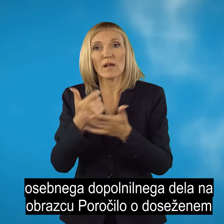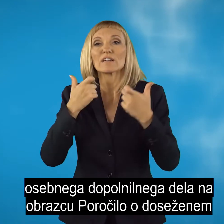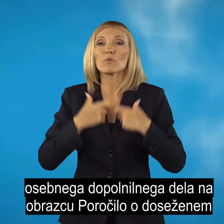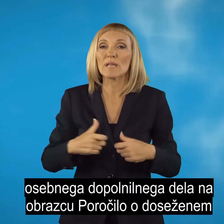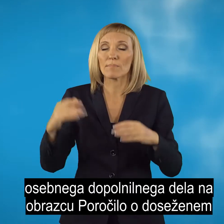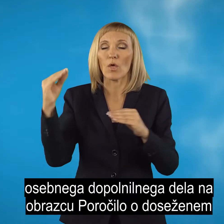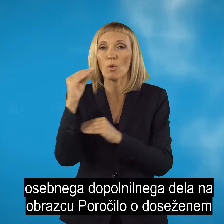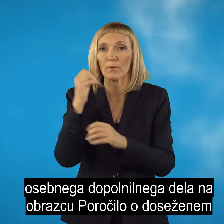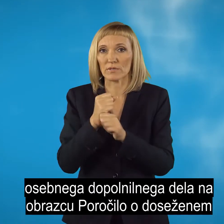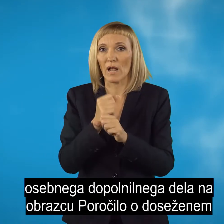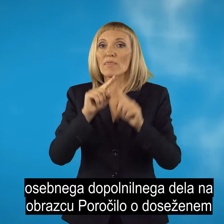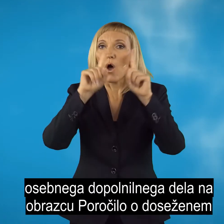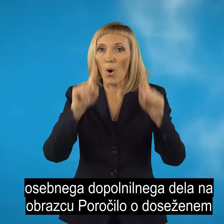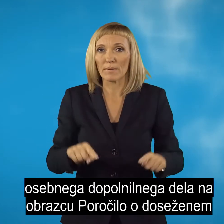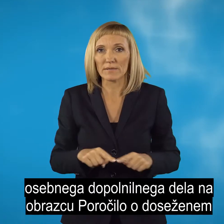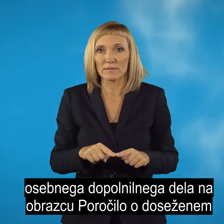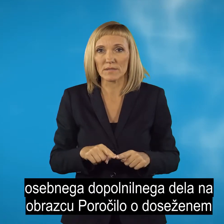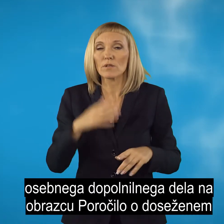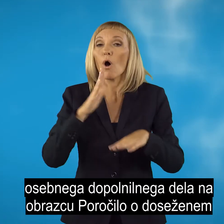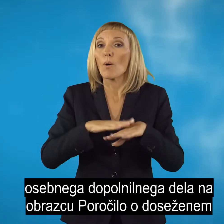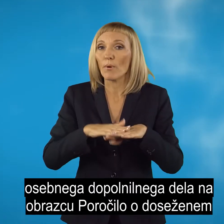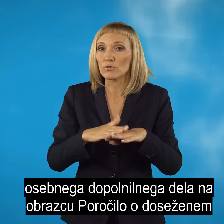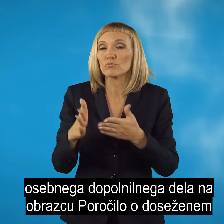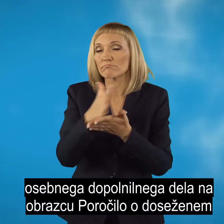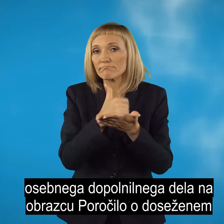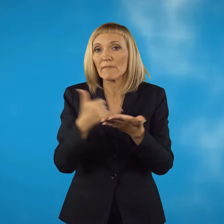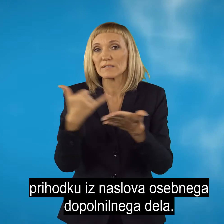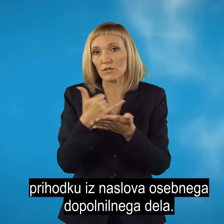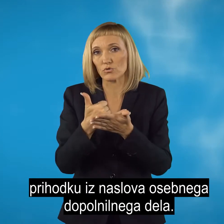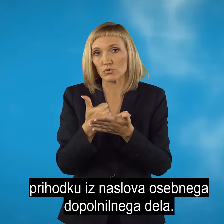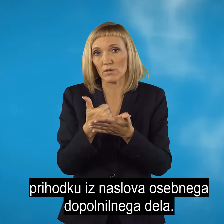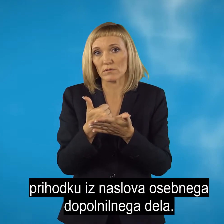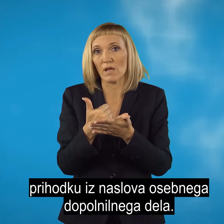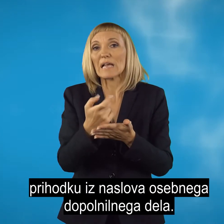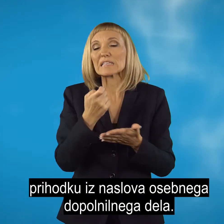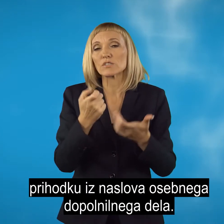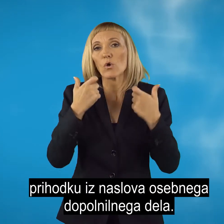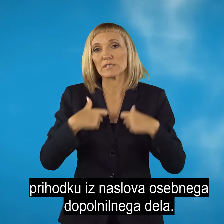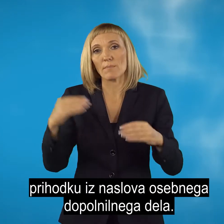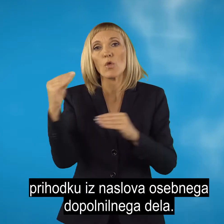osebnega dopolnilnega dela na obrazcu Poročilo o doseženem prihodku iz naslova osebnega dopolnilnega